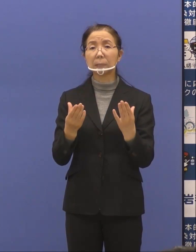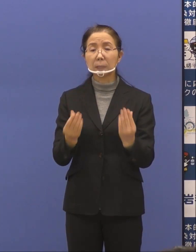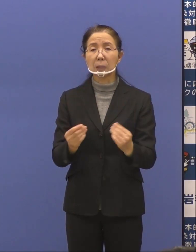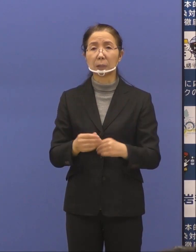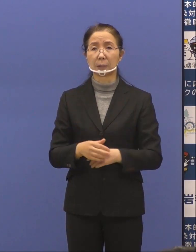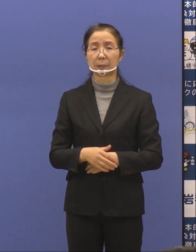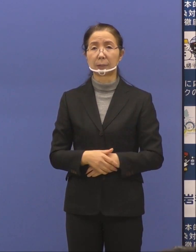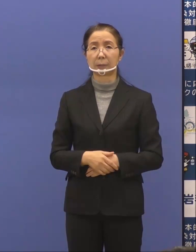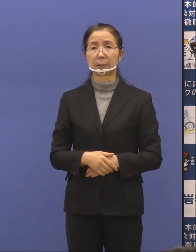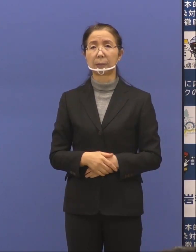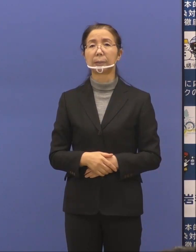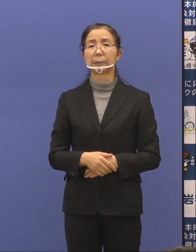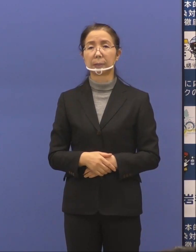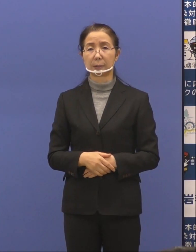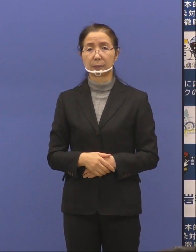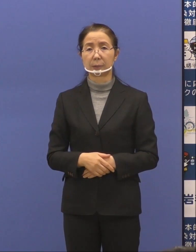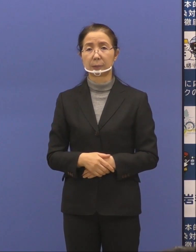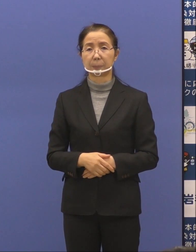ういう、